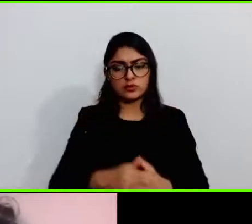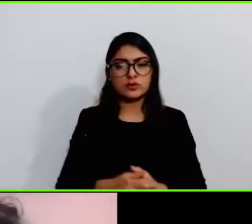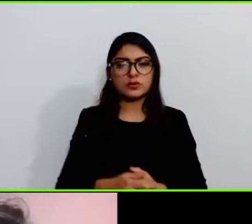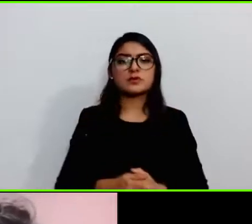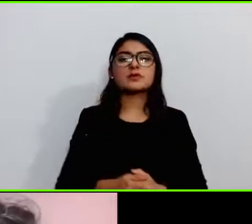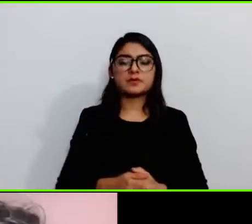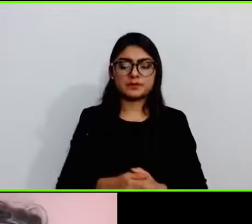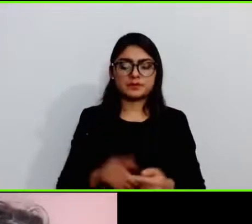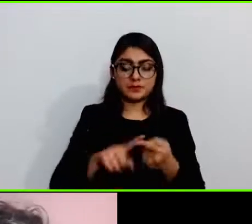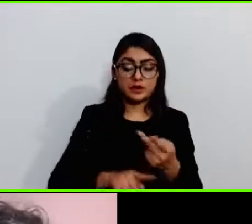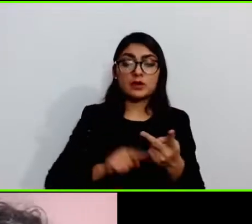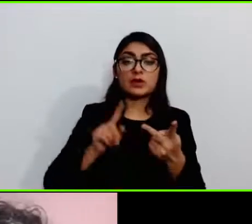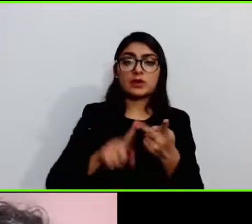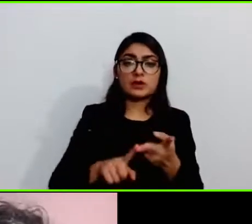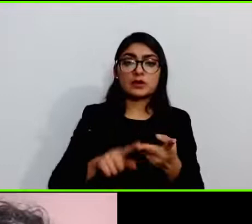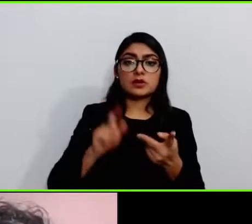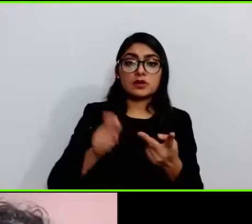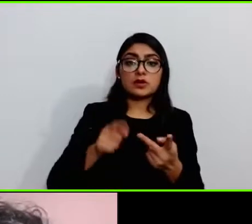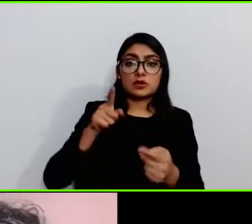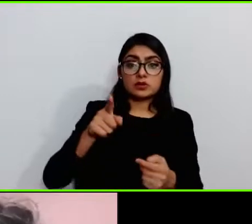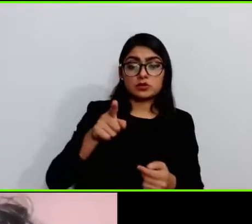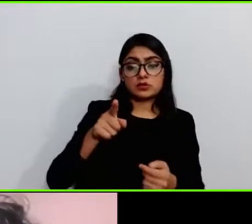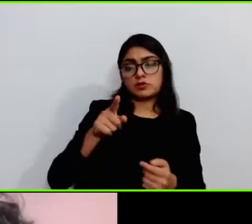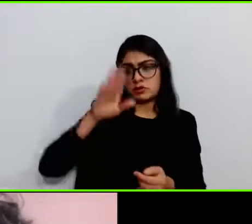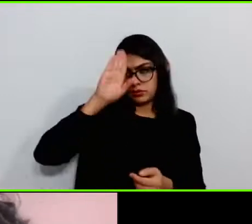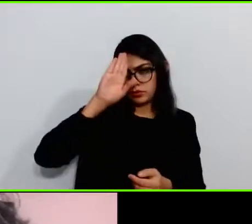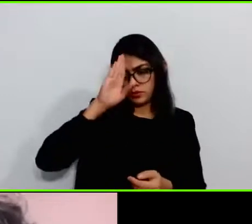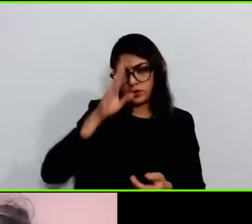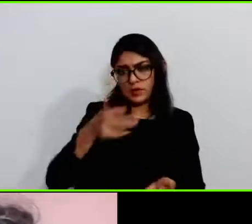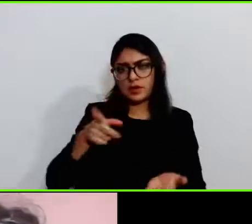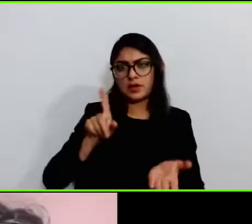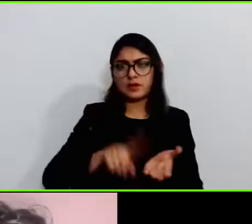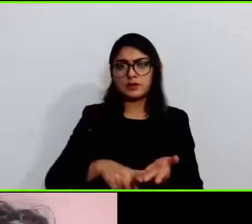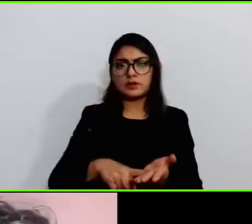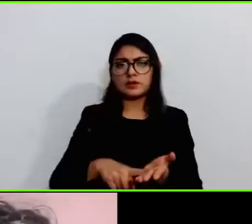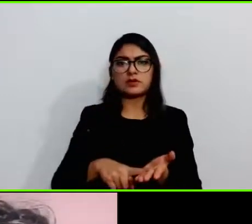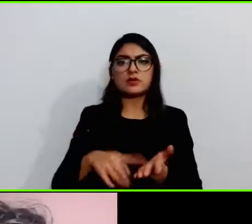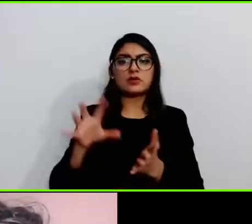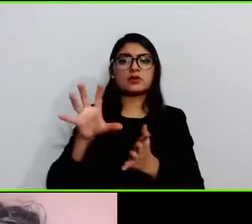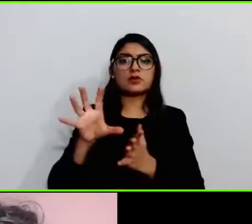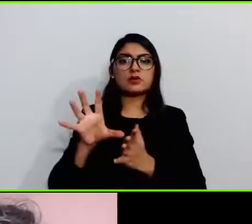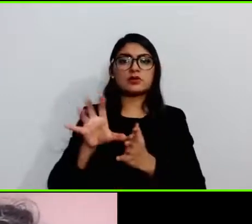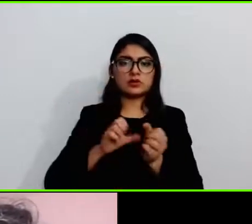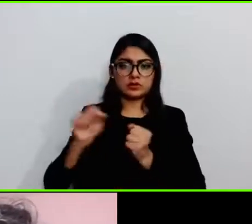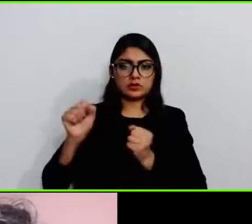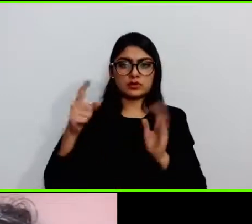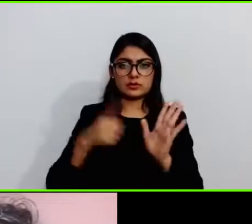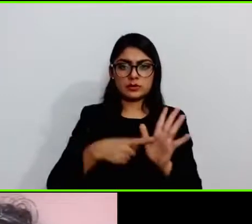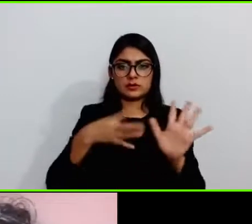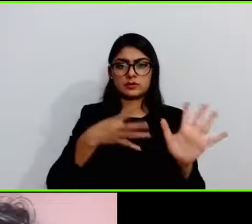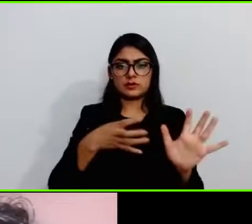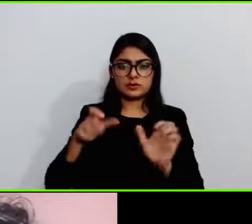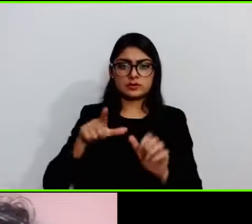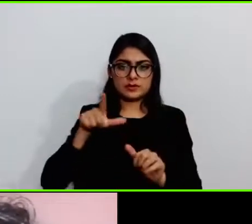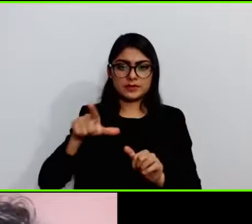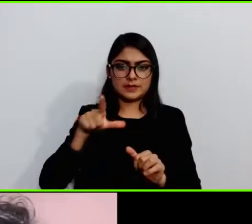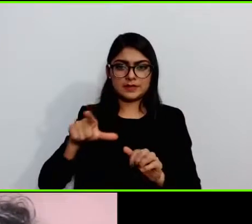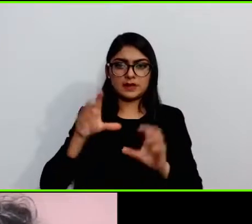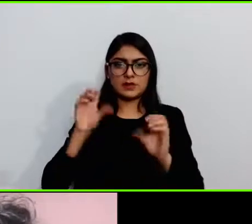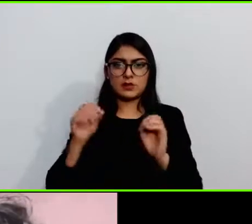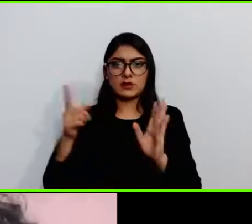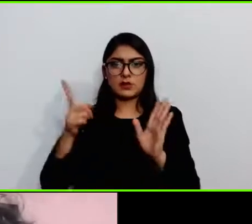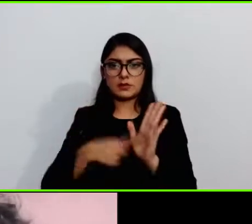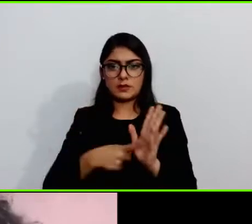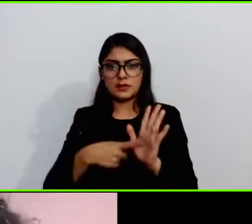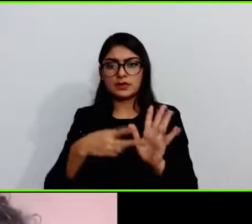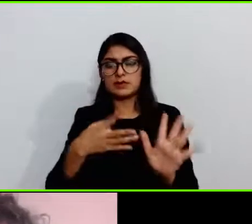¿Considera que la Constitución de 1917, en sí, una reforma de la de 1857 con la reforma